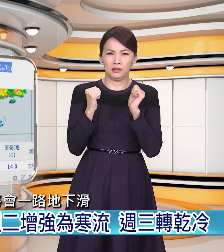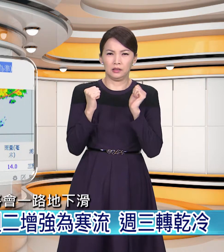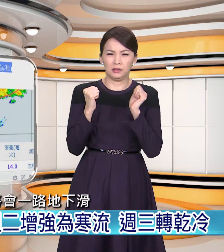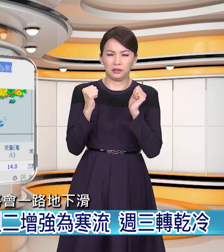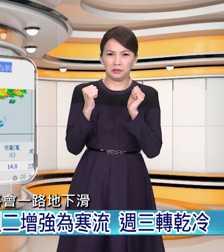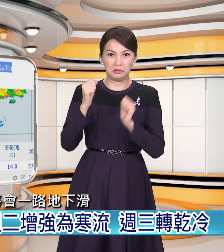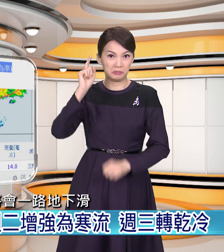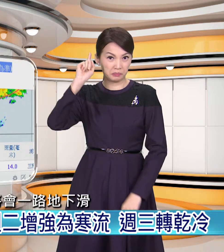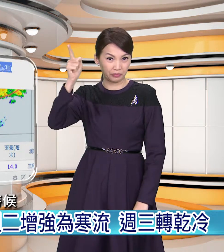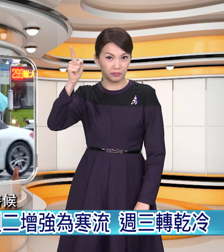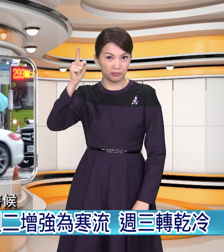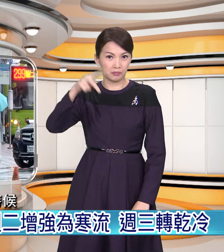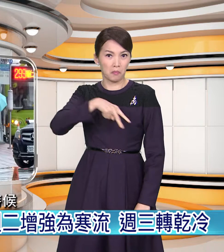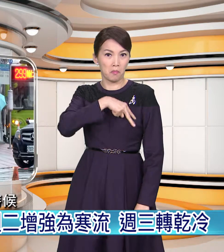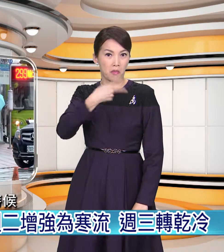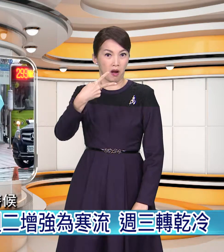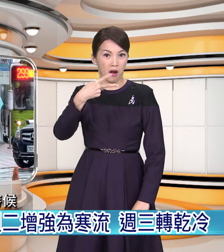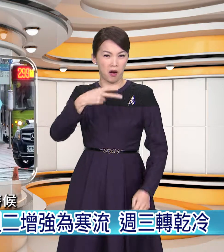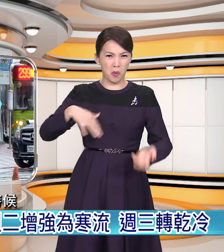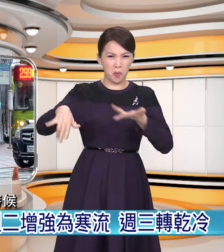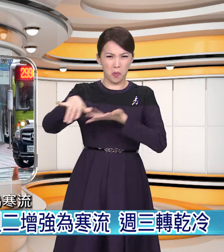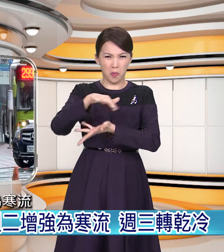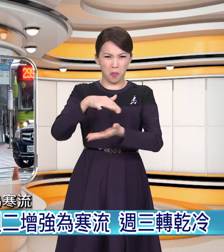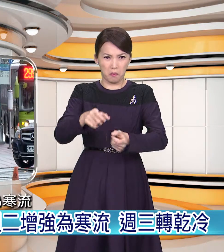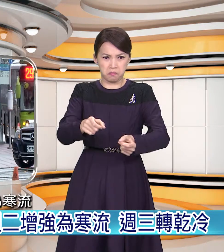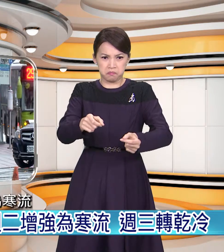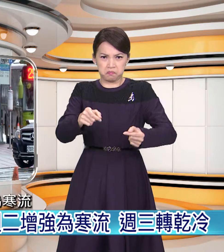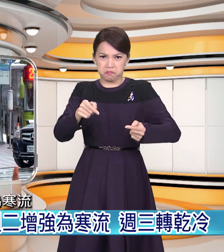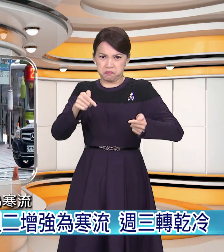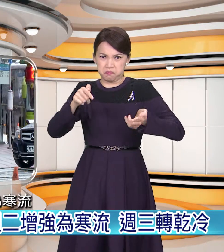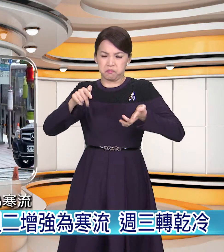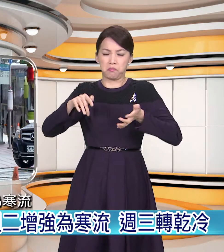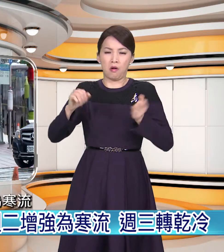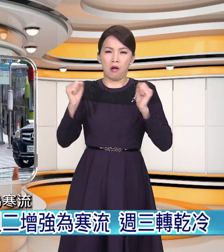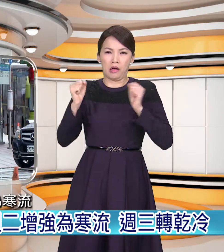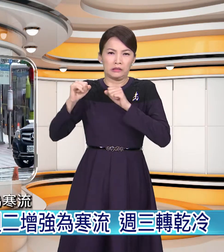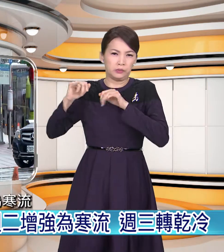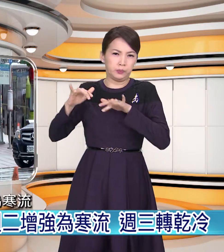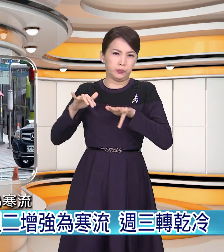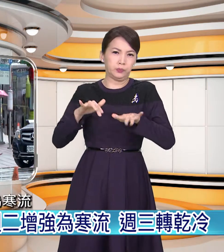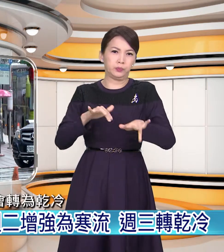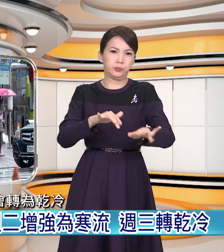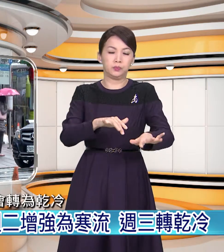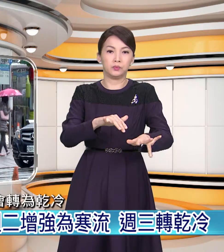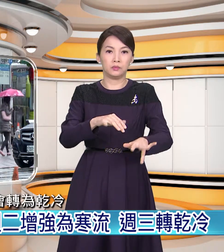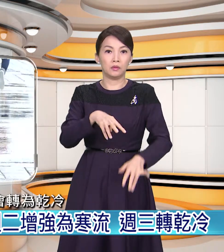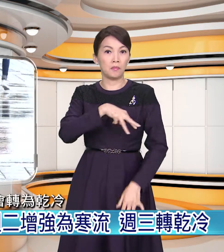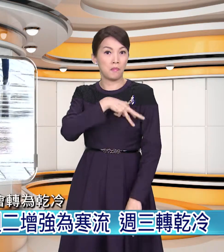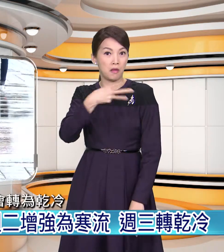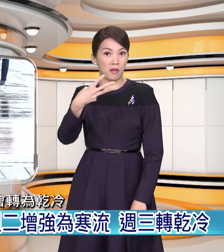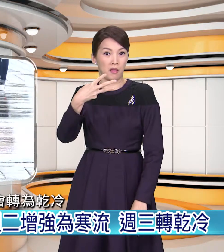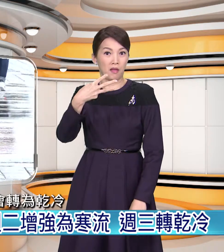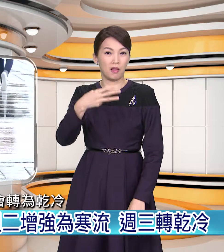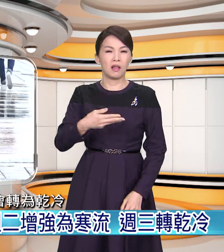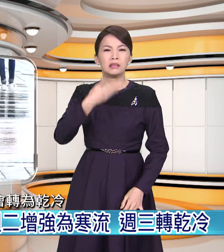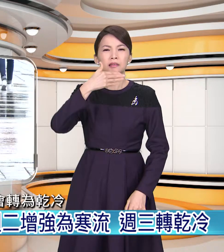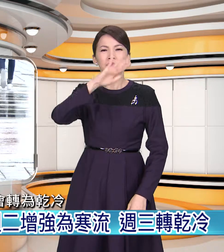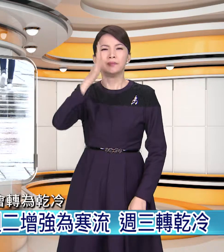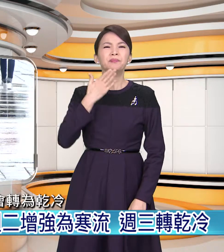滑，尤其星期二的时候冷气团会增强为寒流，到了周三天气会转为